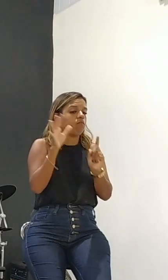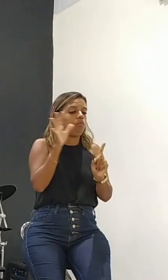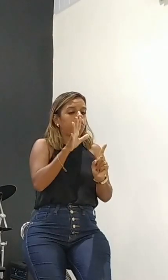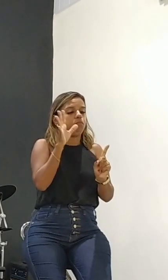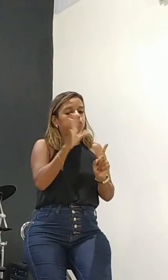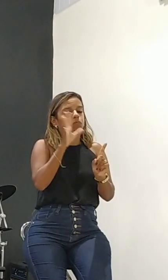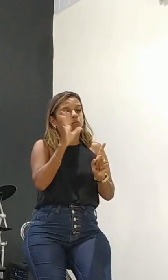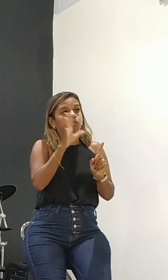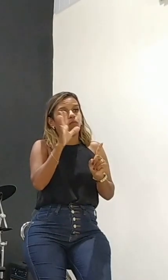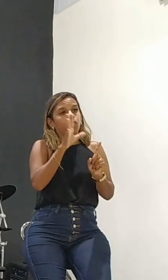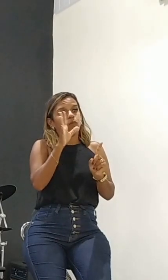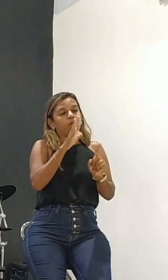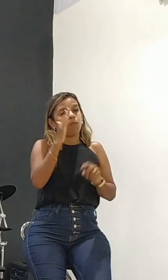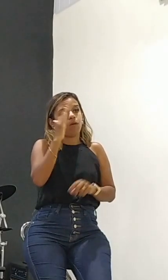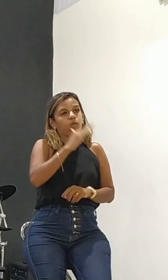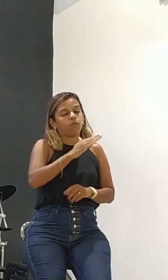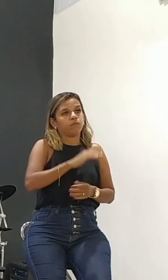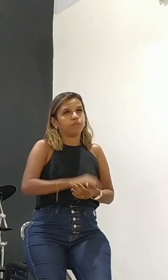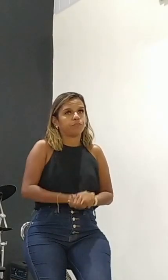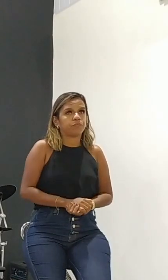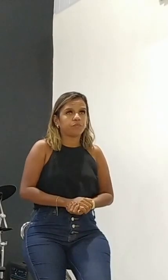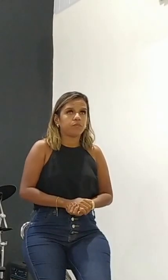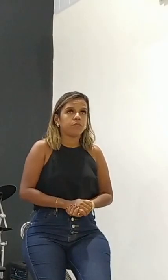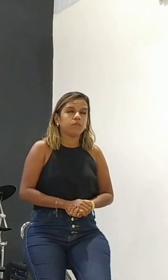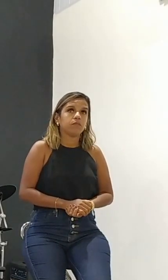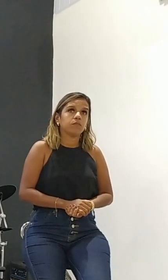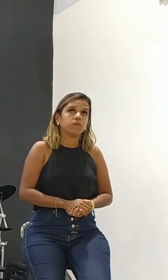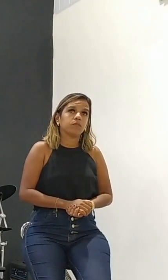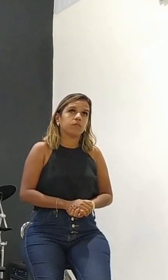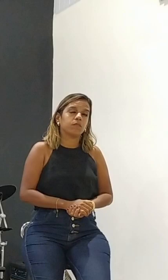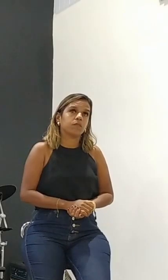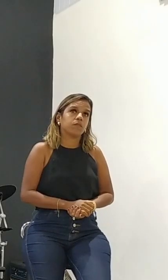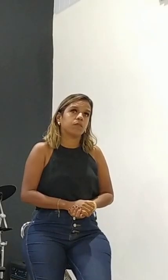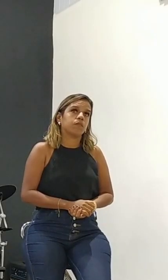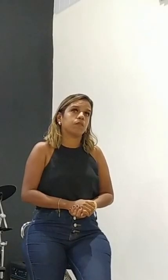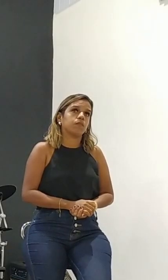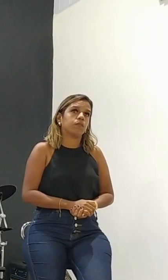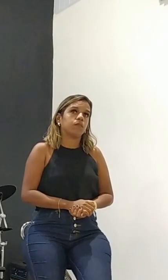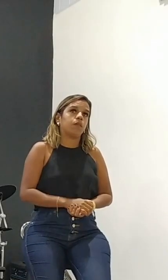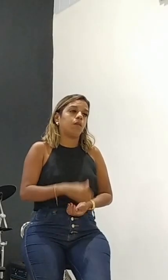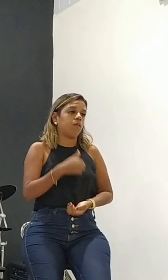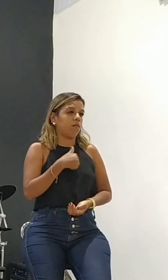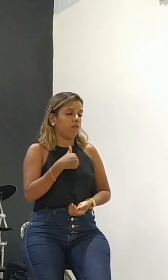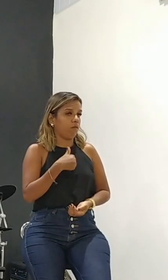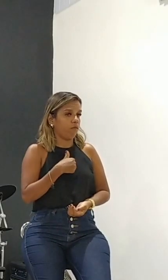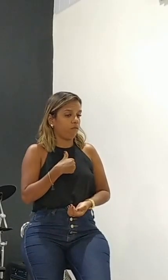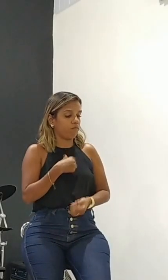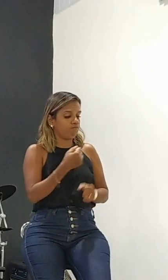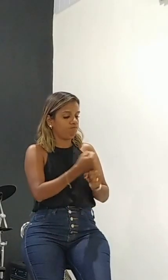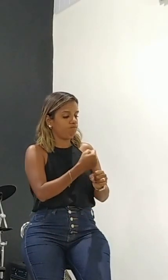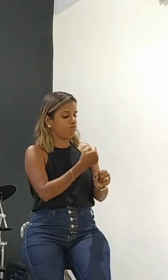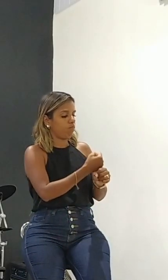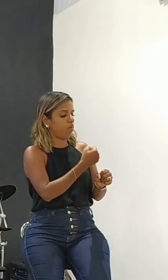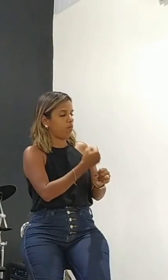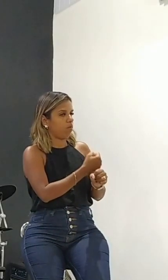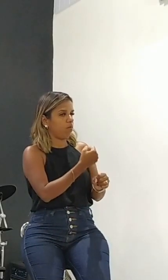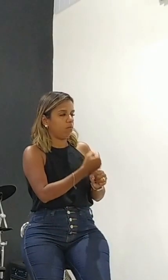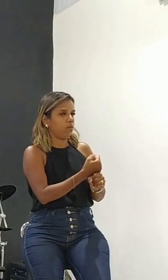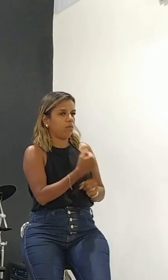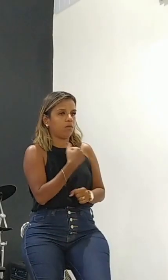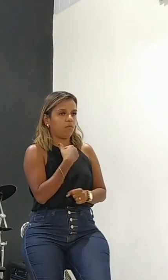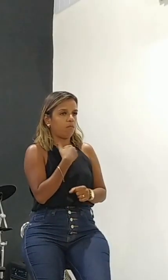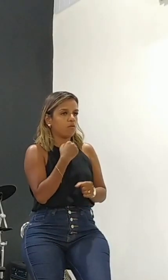fazer mal. E eu enviei-lhes mensageiros a dizer: estou fazendo uma grande obra, de modo que não posso